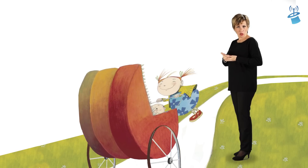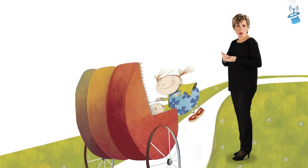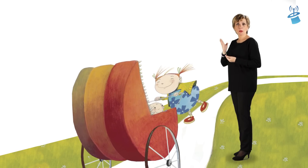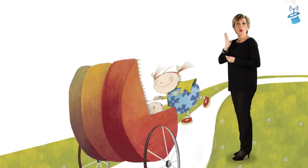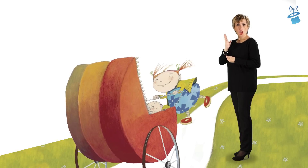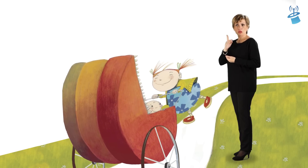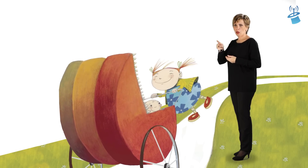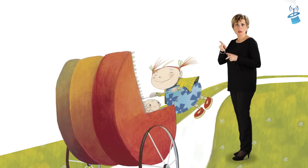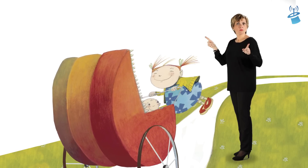bambolotto Bimbotto.